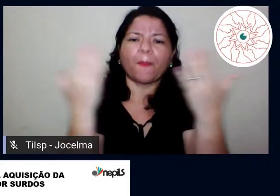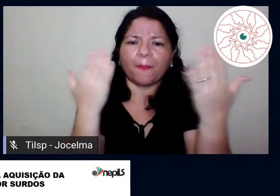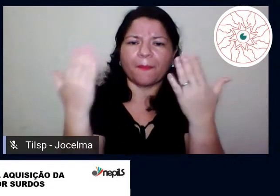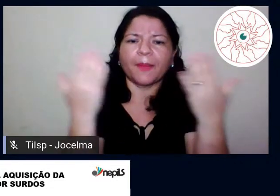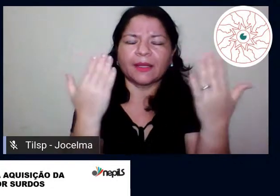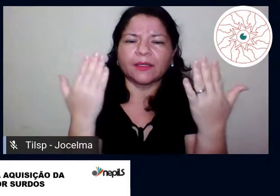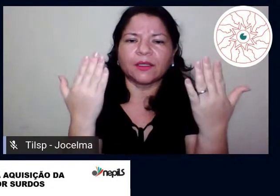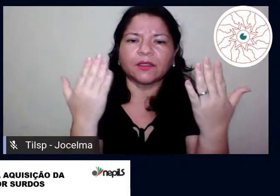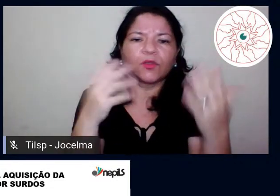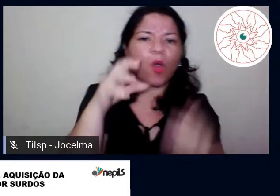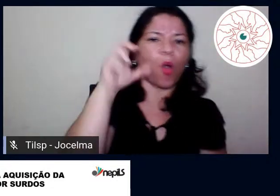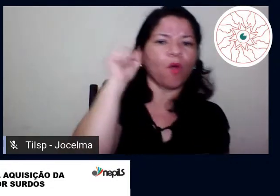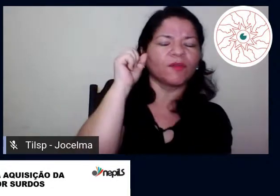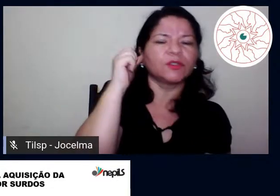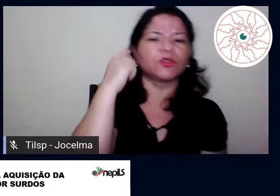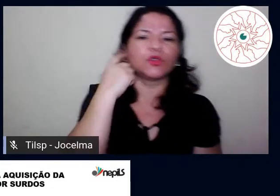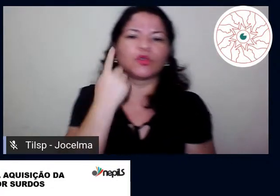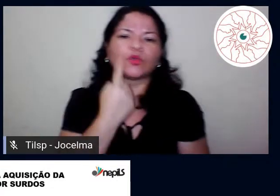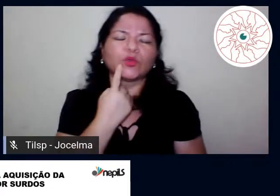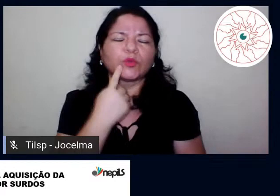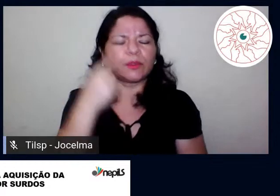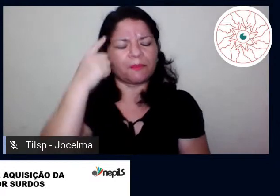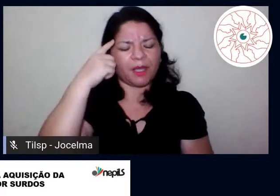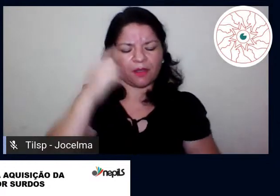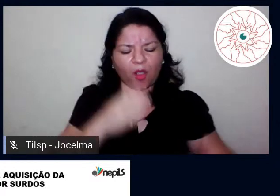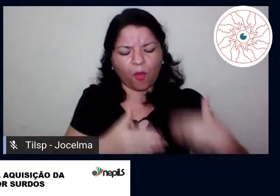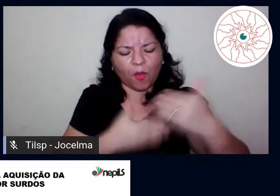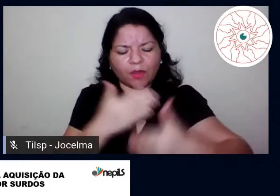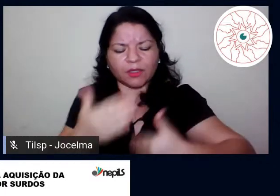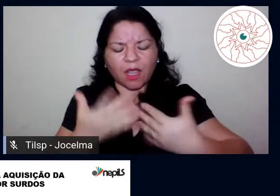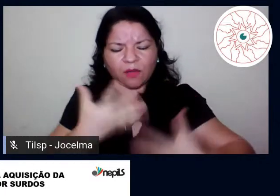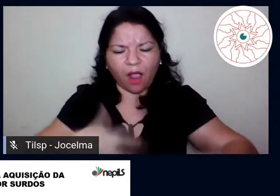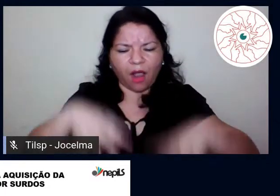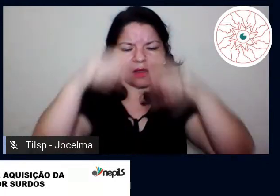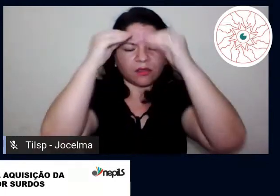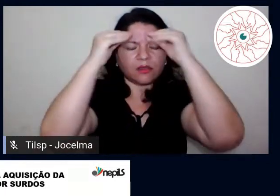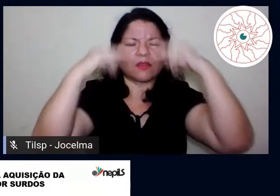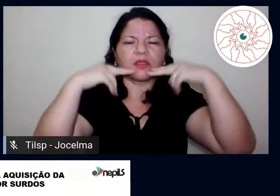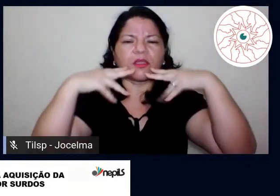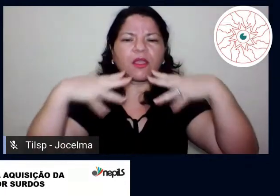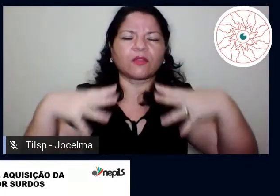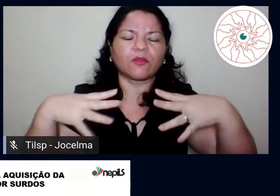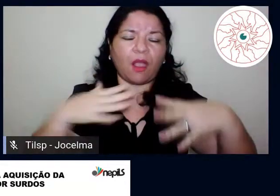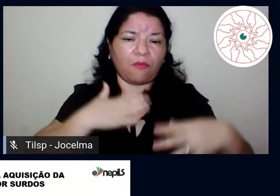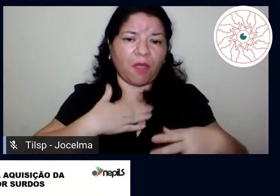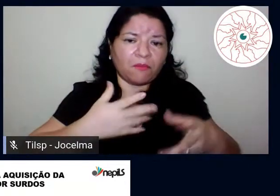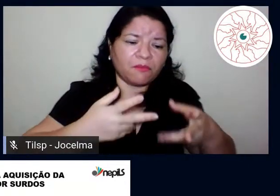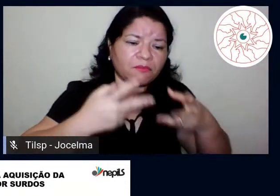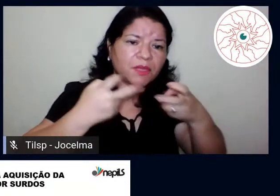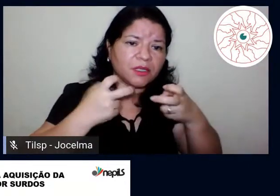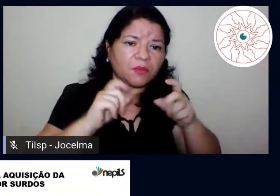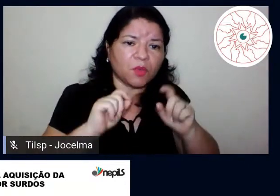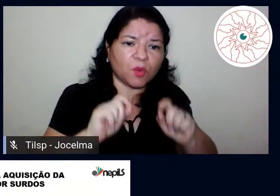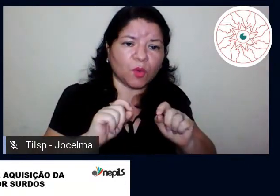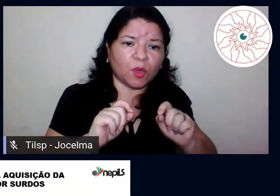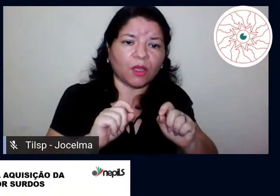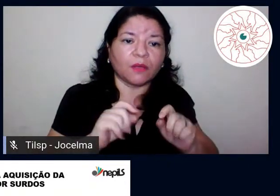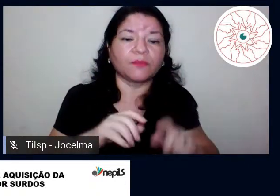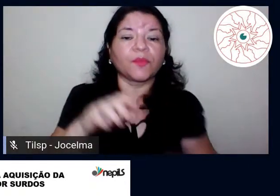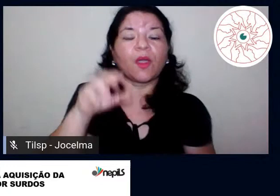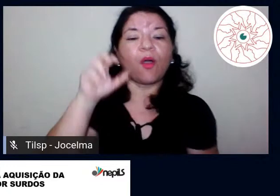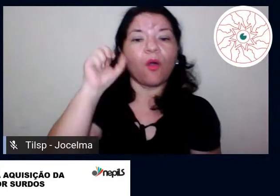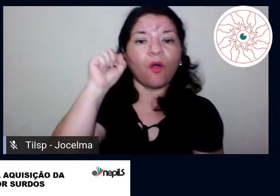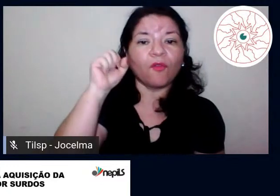surdos, pensando nesse processo, nesse curso natural de aquisição, o que que a gente vai perceber, né? Os ouvintes foi o que foi descrito e os